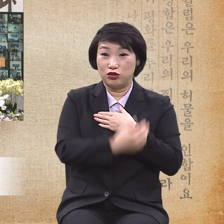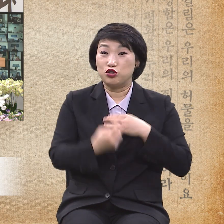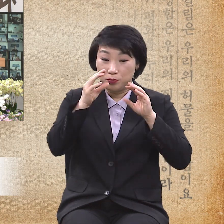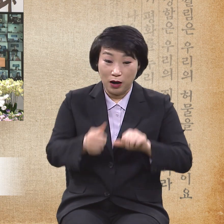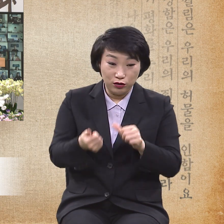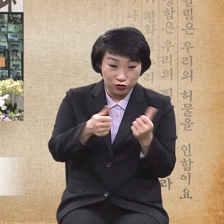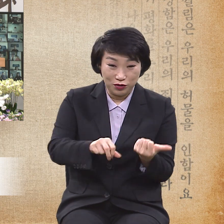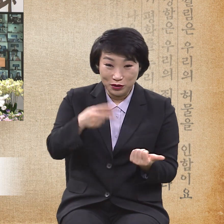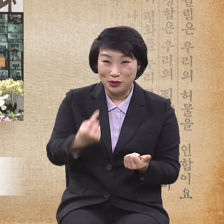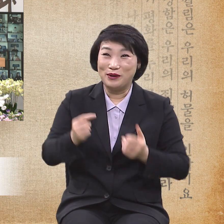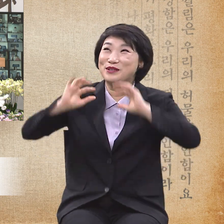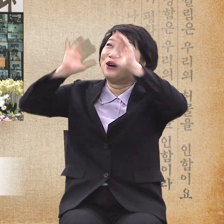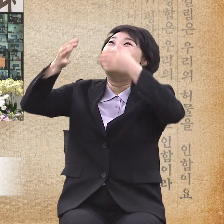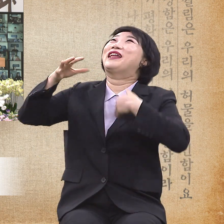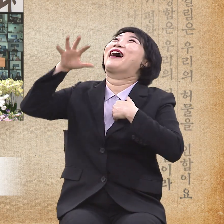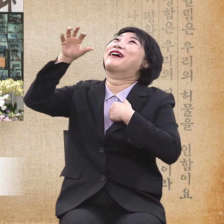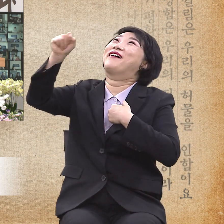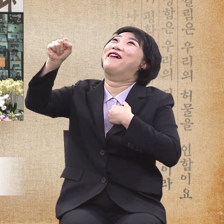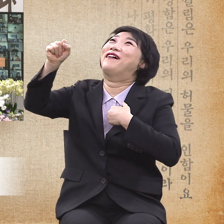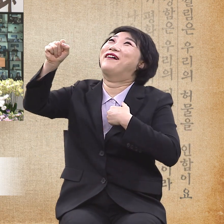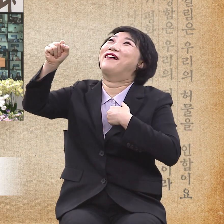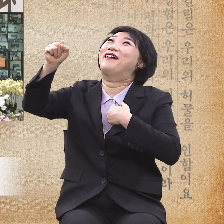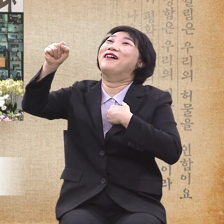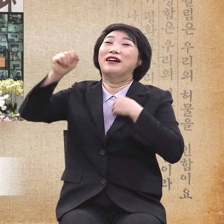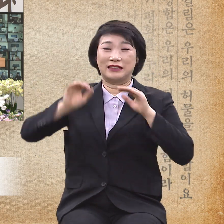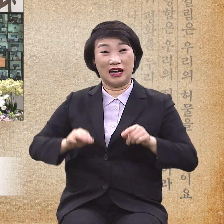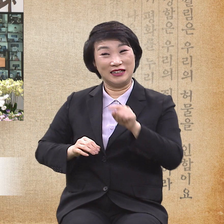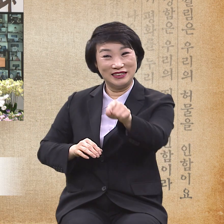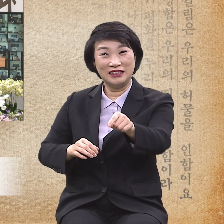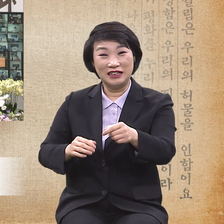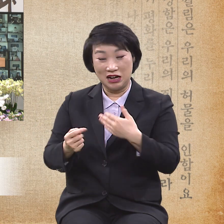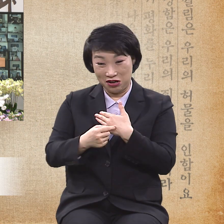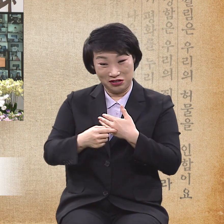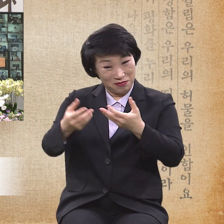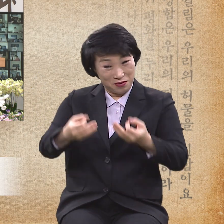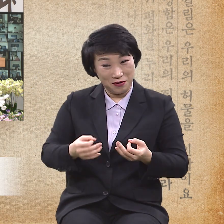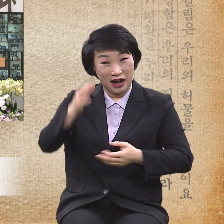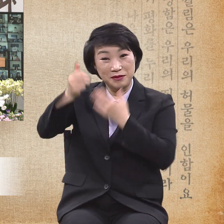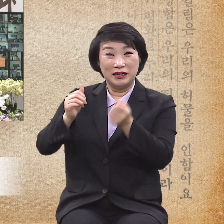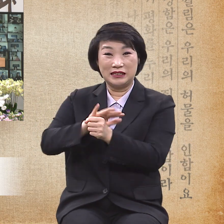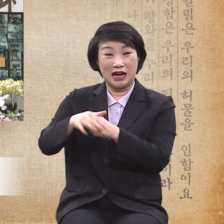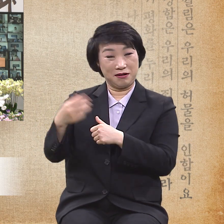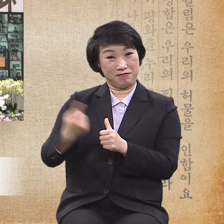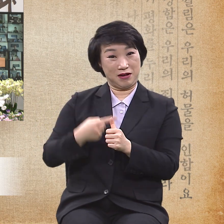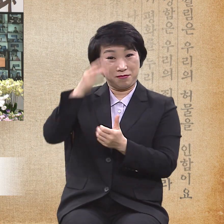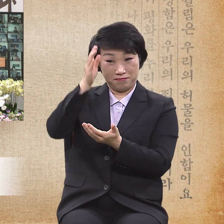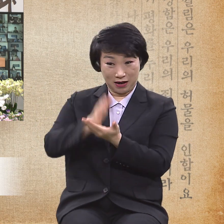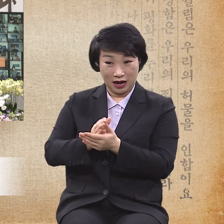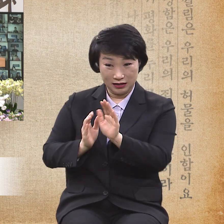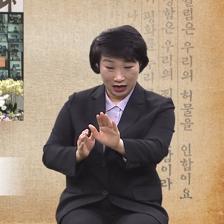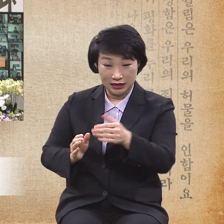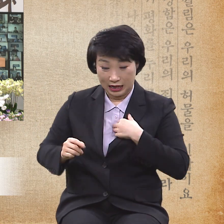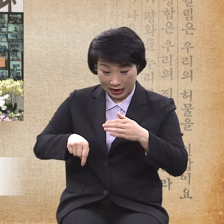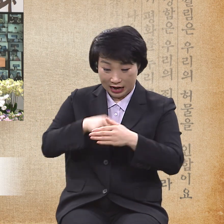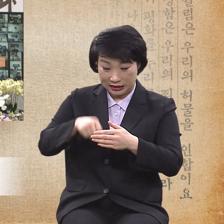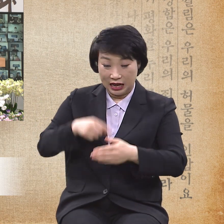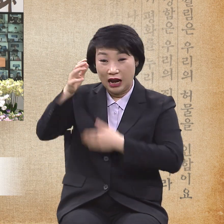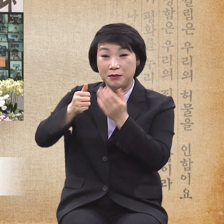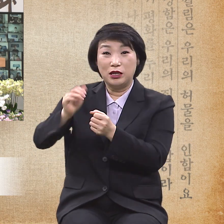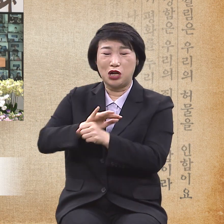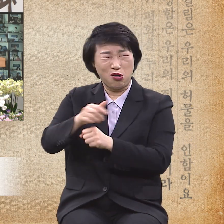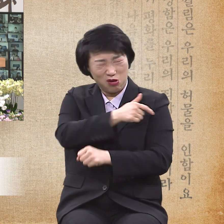끝나도 천국은 내 것이니. 네가 이모로 보고 하나님의 사랑을 논하지 마. 내 안에 하나님의